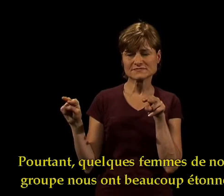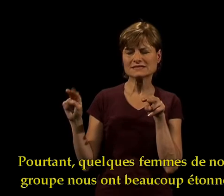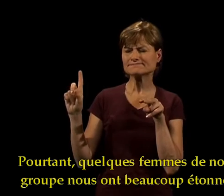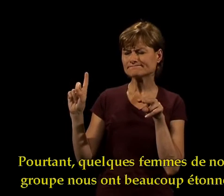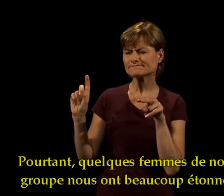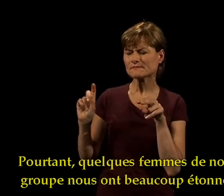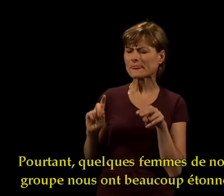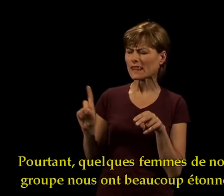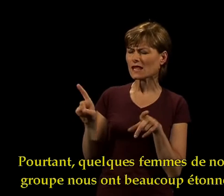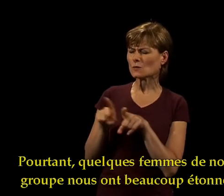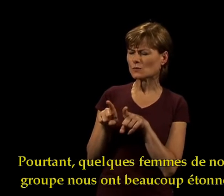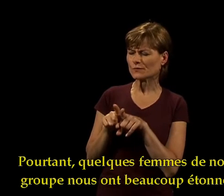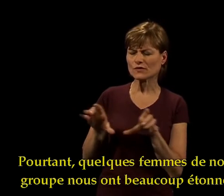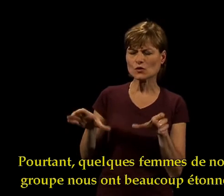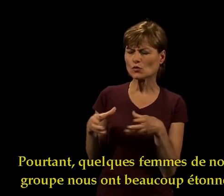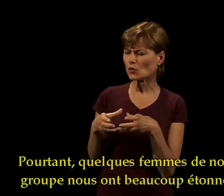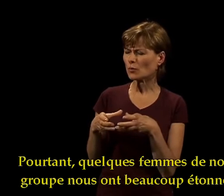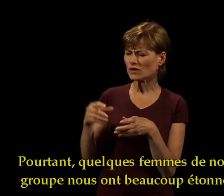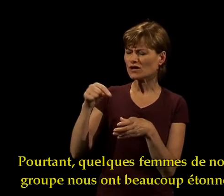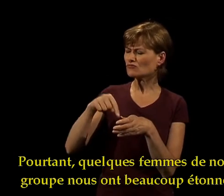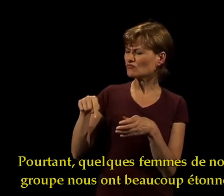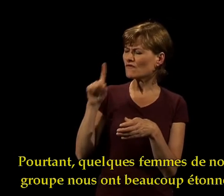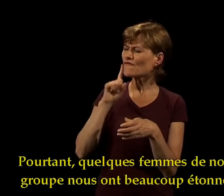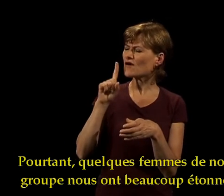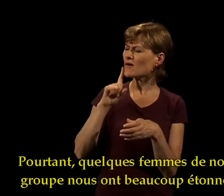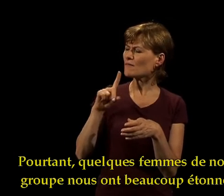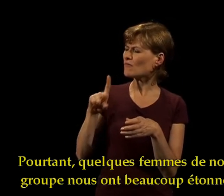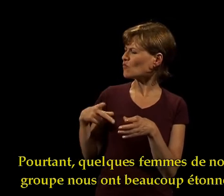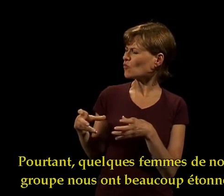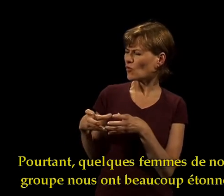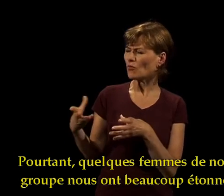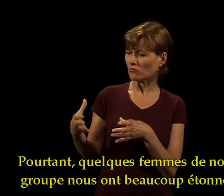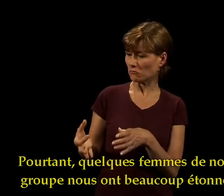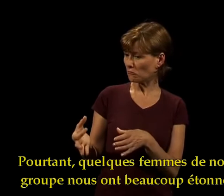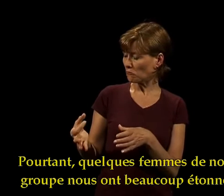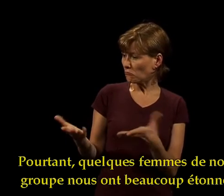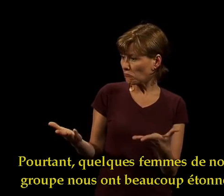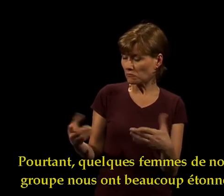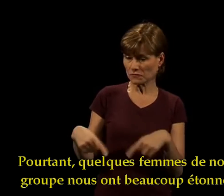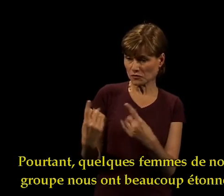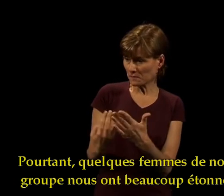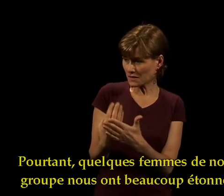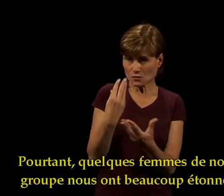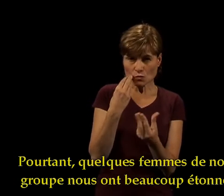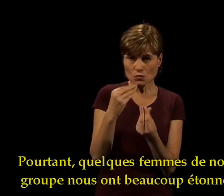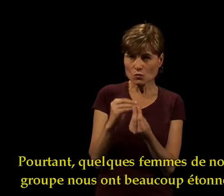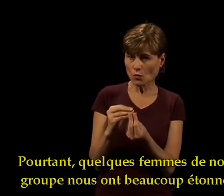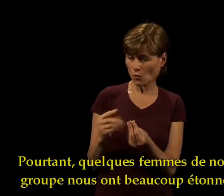Pourtant, quelques femmes de notre groupe nous ont beaucoup étonnés. Ce matin, très tôt, elles sont allées à la tombe.